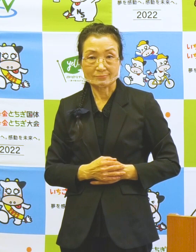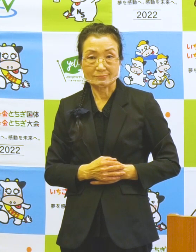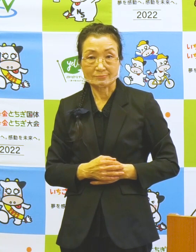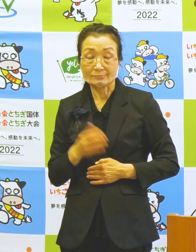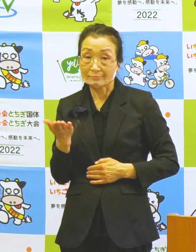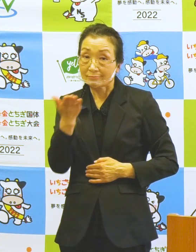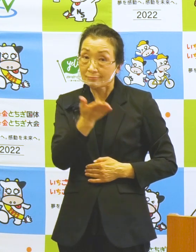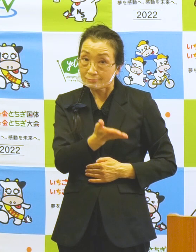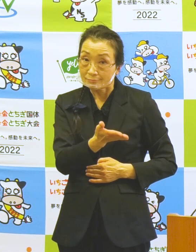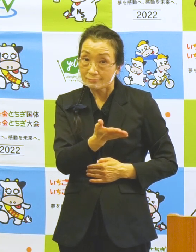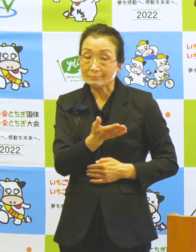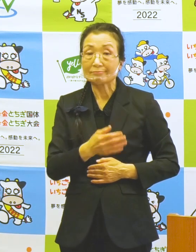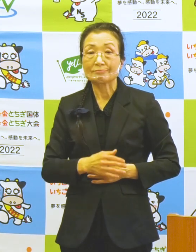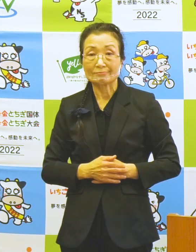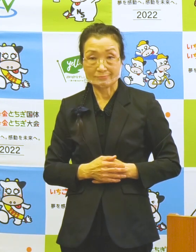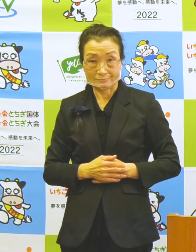次に、